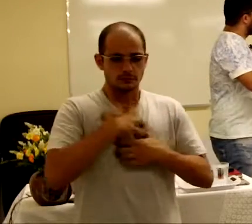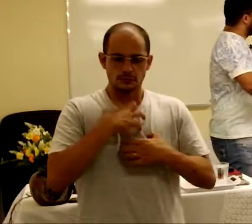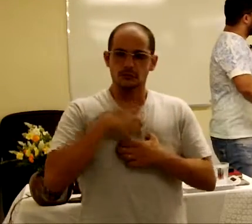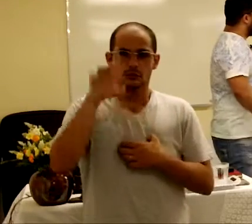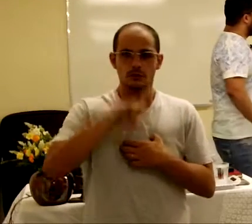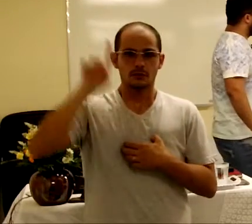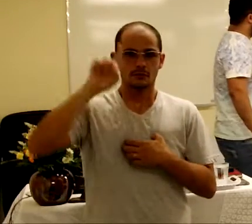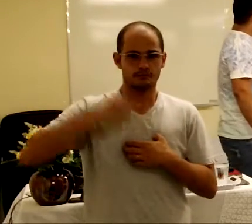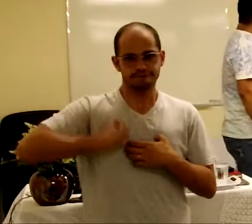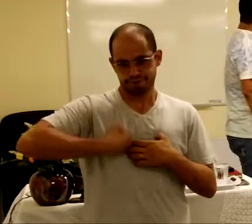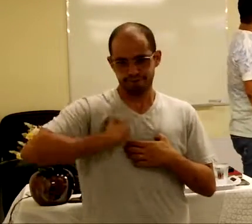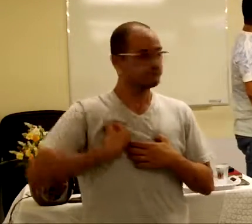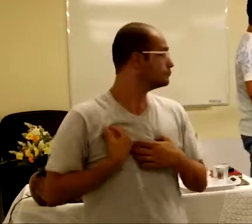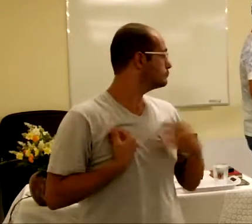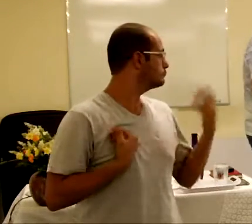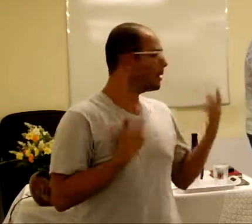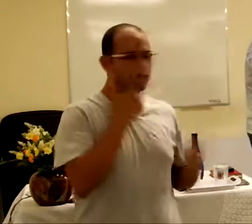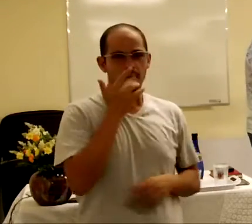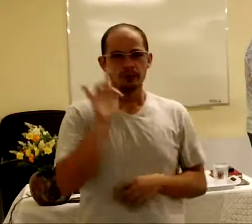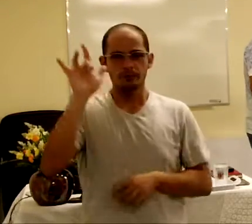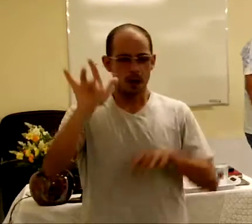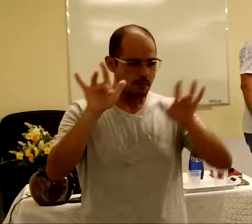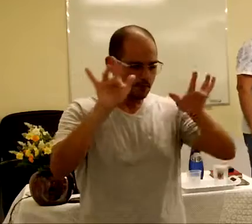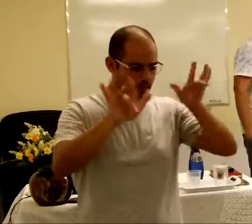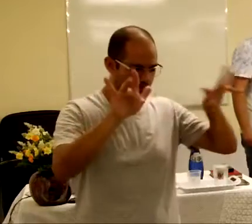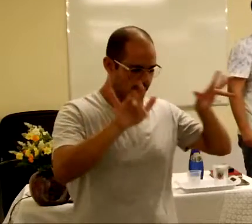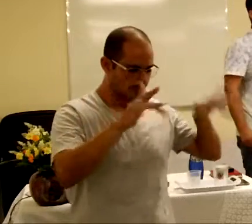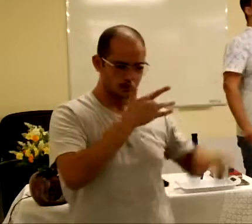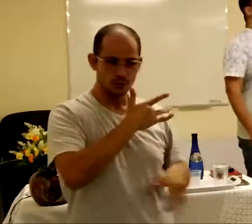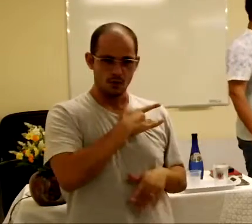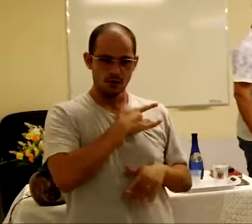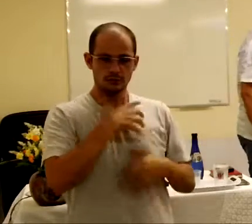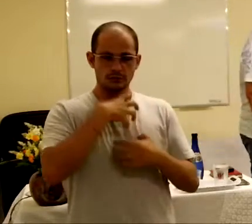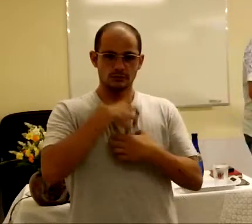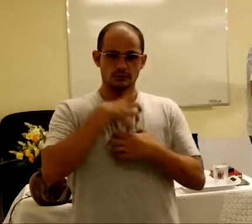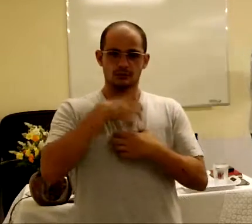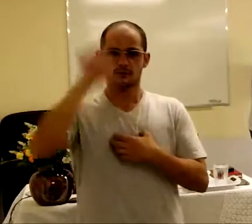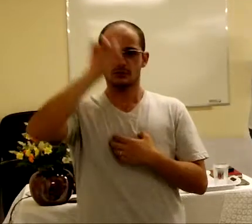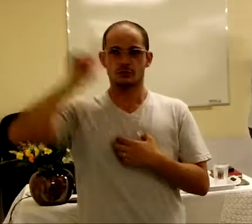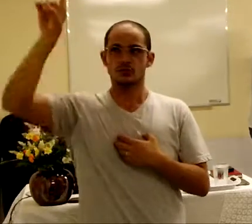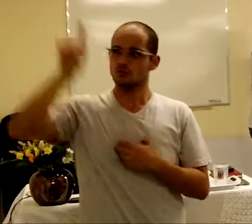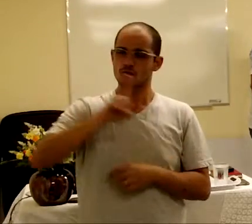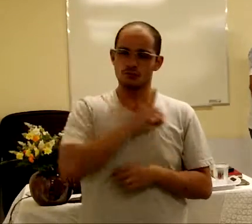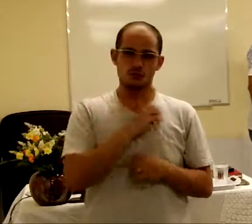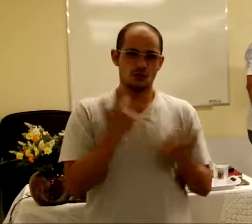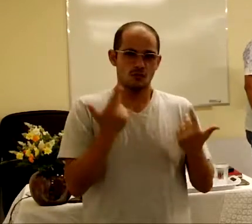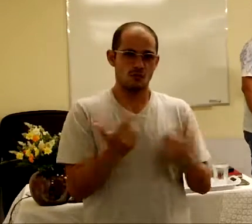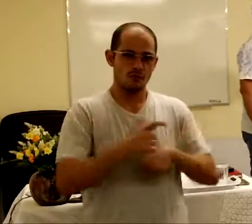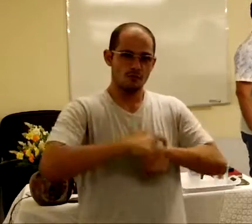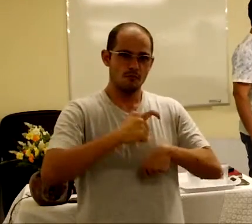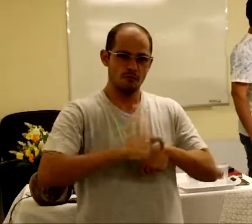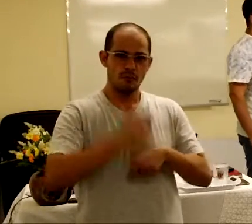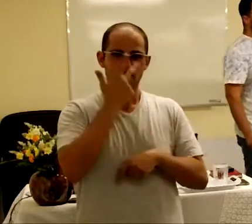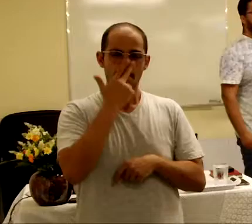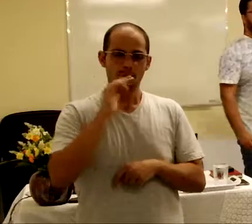Existem pessoas que se tocam, se deixam sentir Deus num momento como esse. A mão